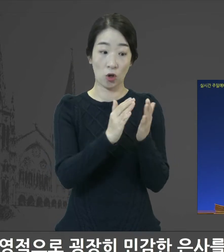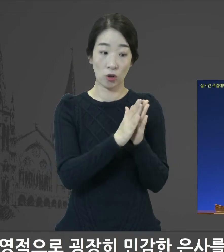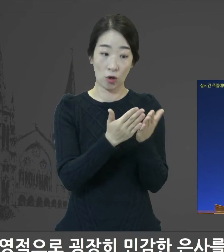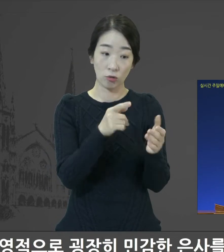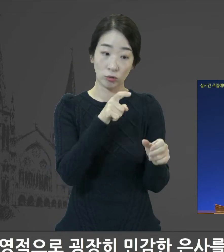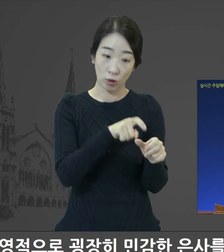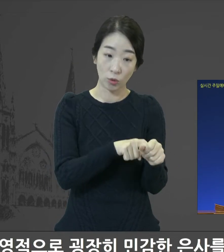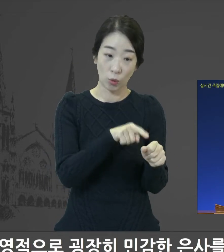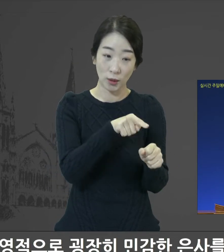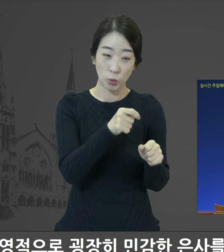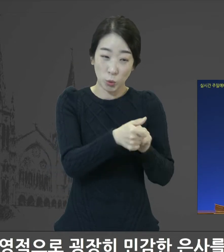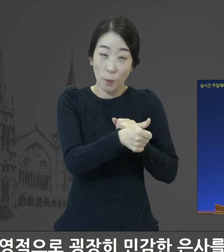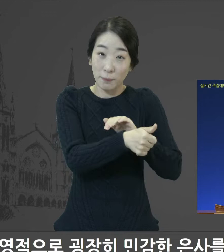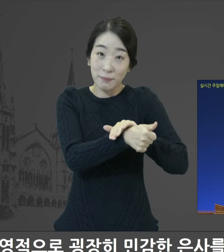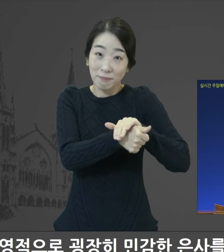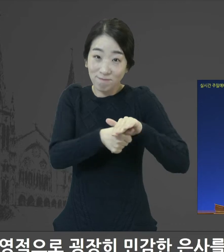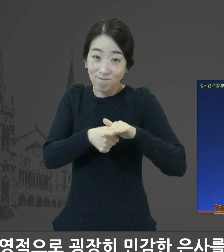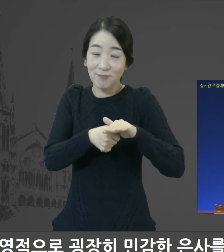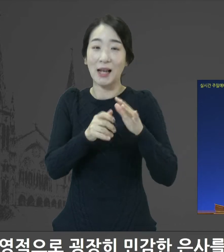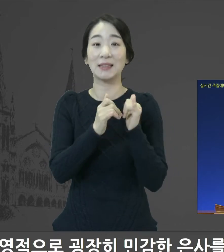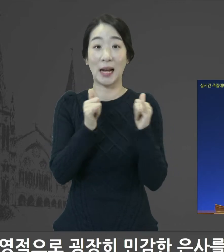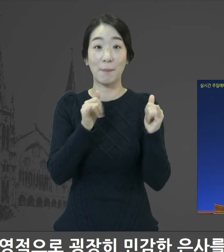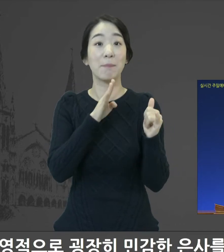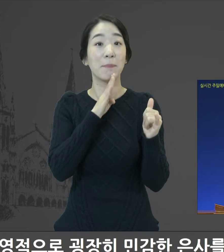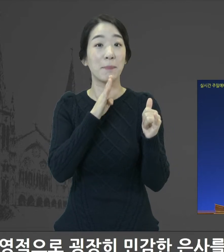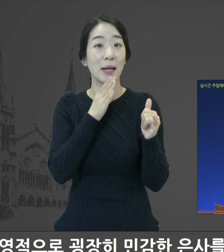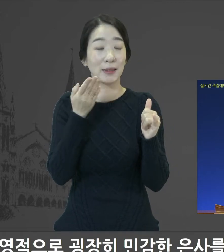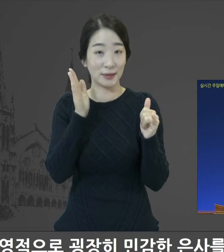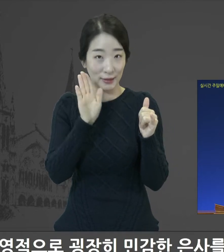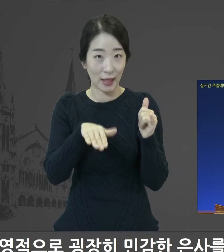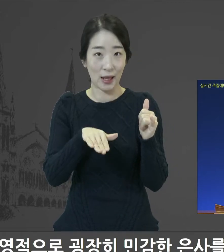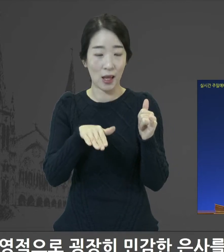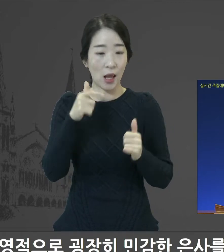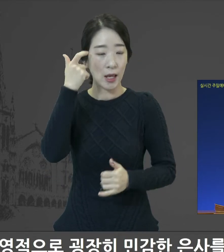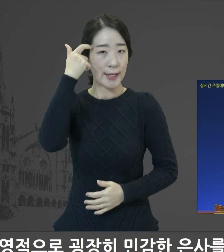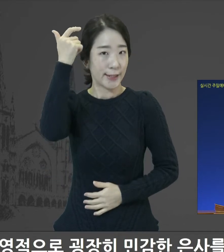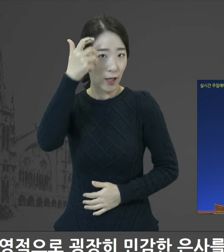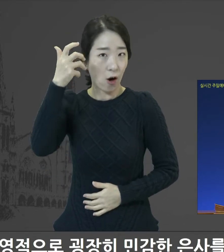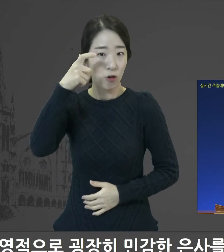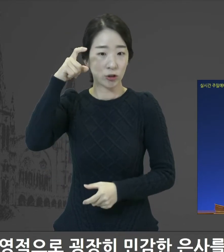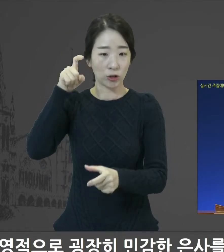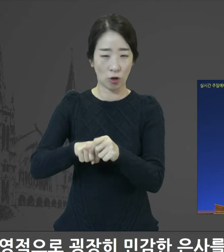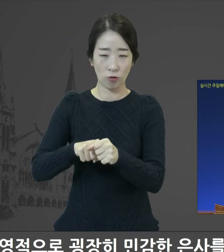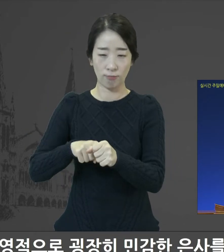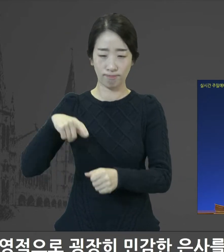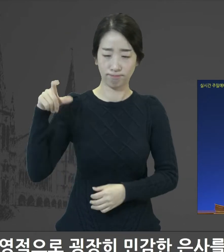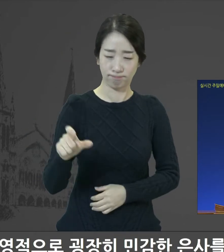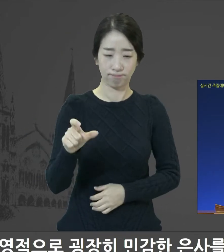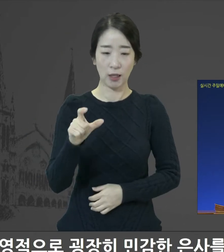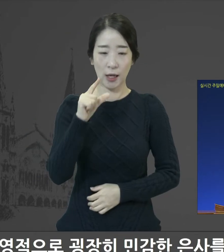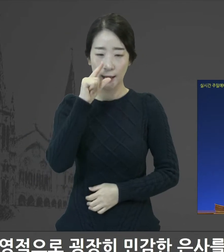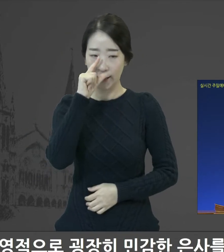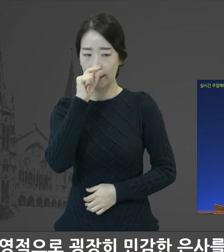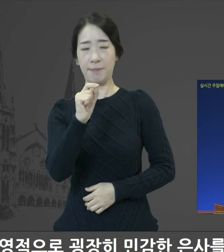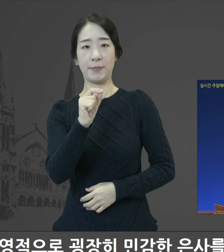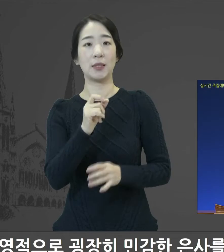다소 내성적이었던 것 같습니다. 그런데 영적으로 엄청 민감했습니다.